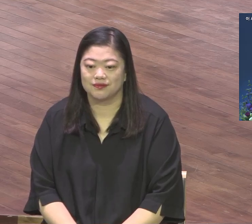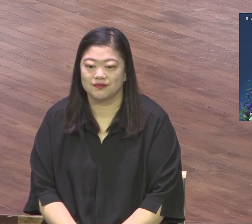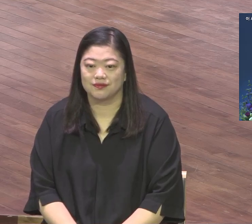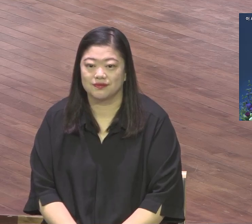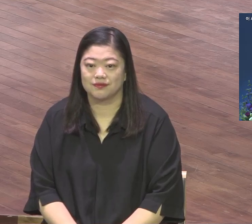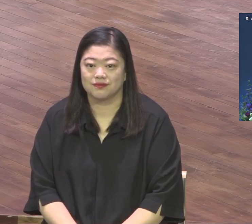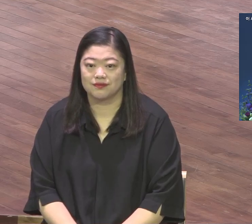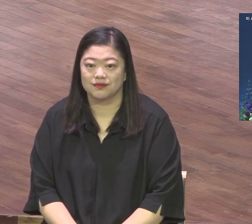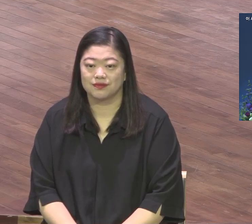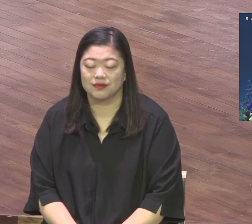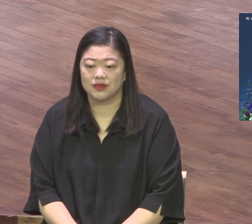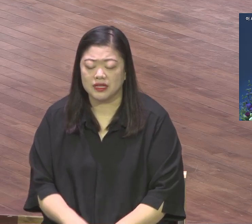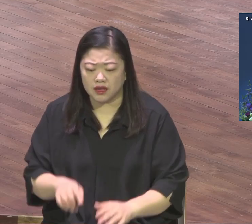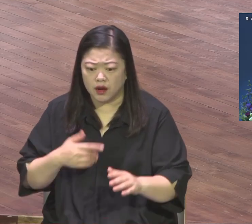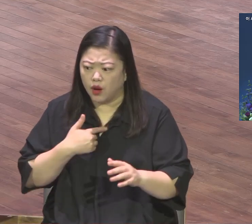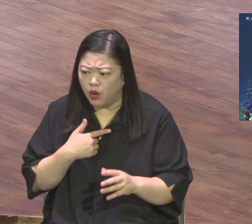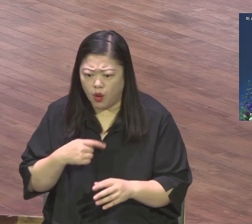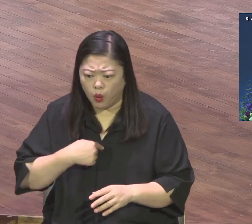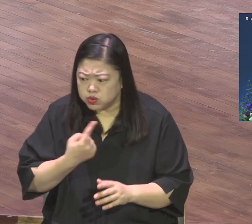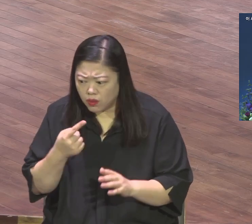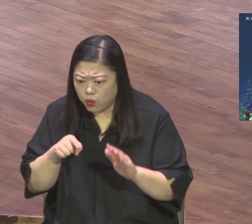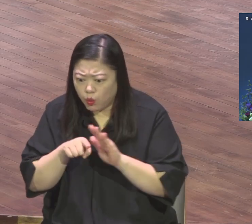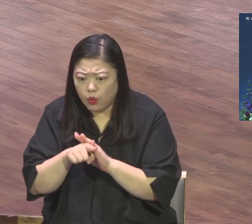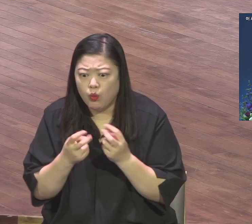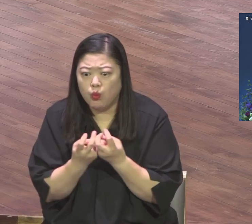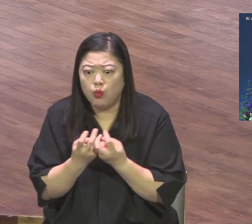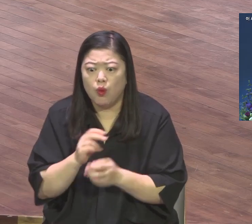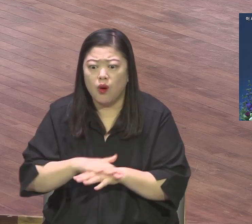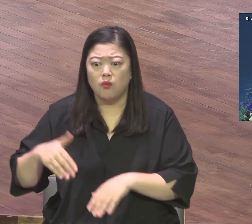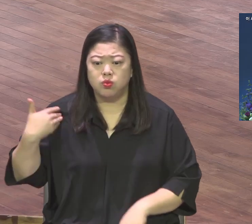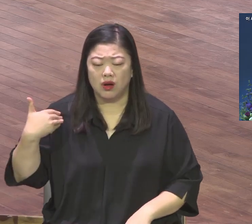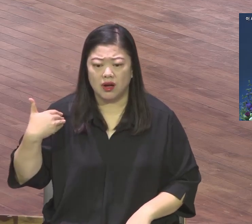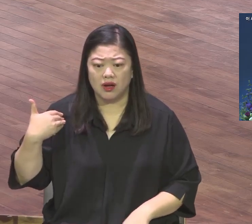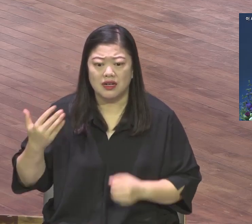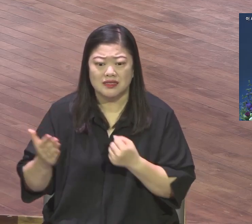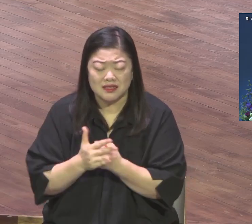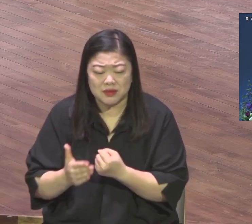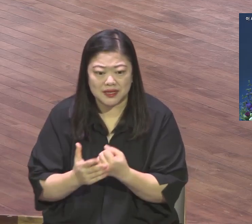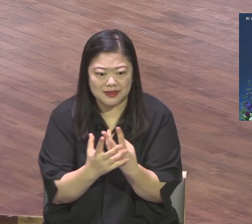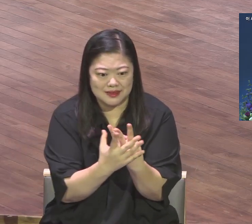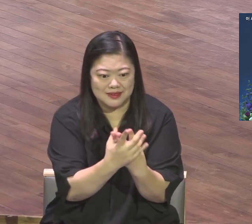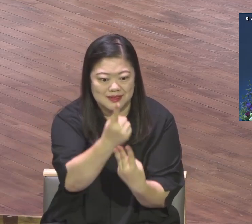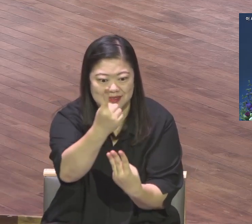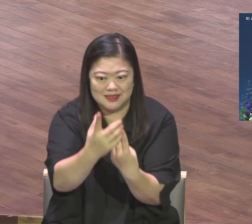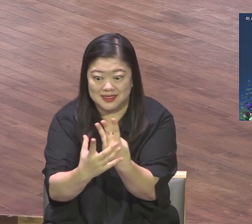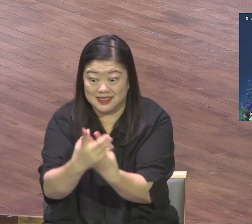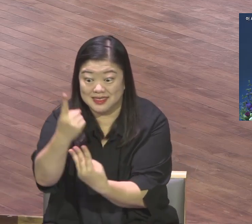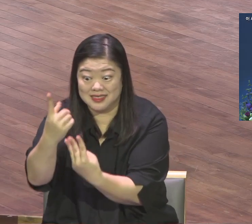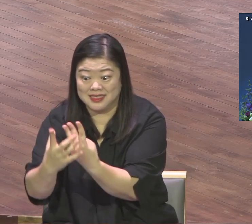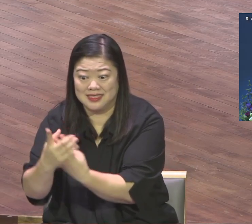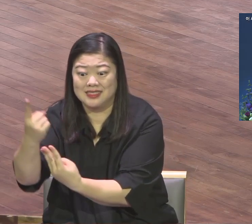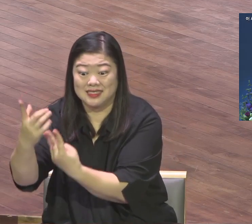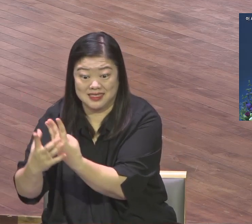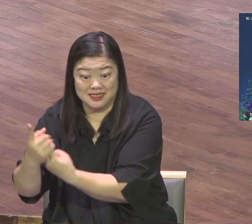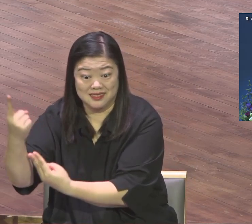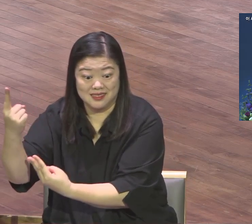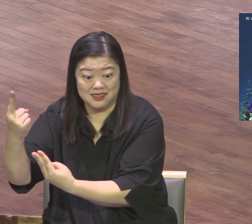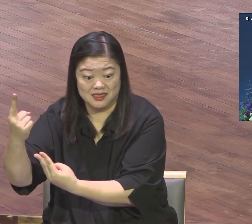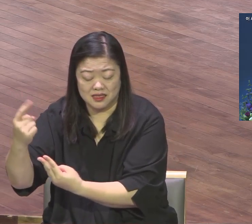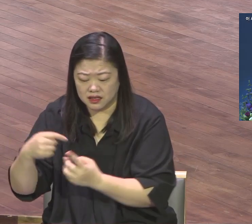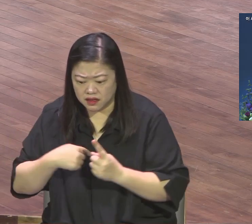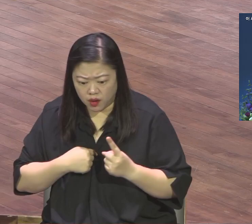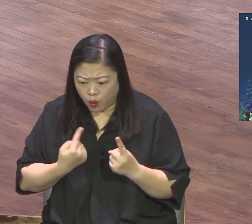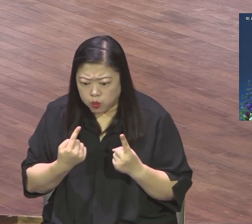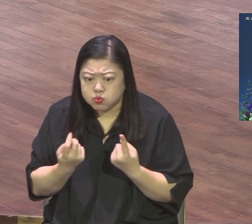바로 3.21조 3운동이에요. 지금 이 일을 진행하고 있습니다. 이 두란노 소원이 뭐냐? 3.21조